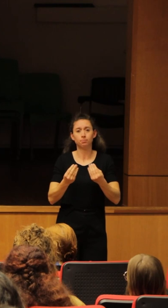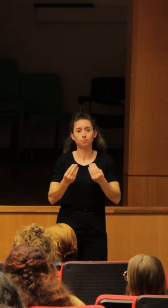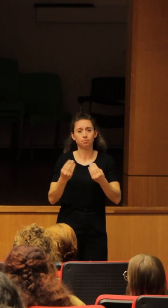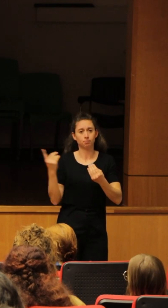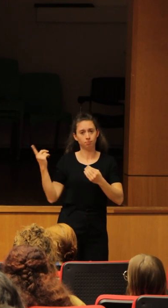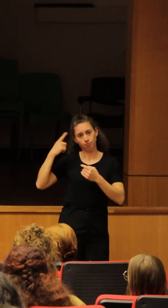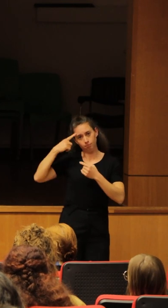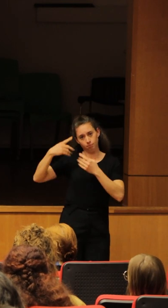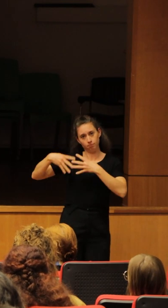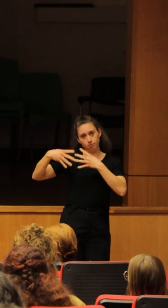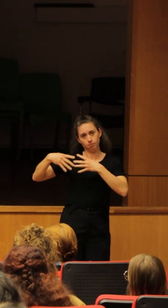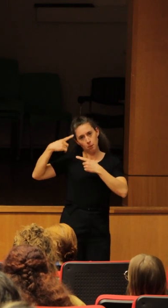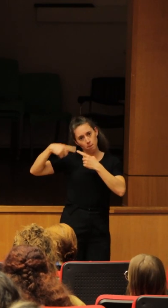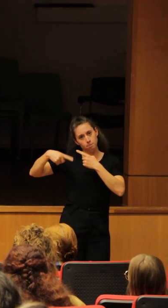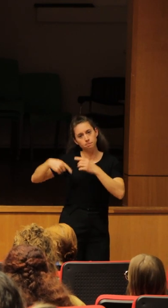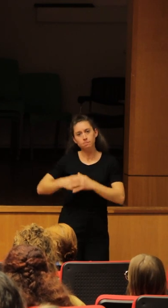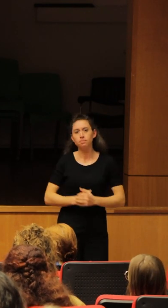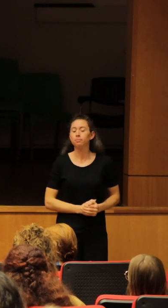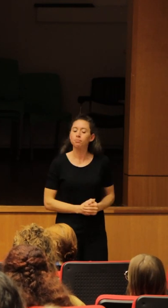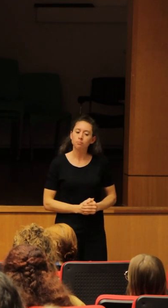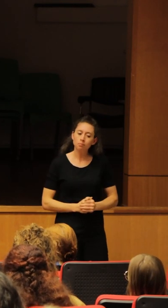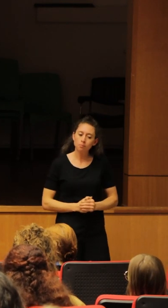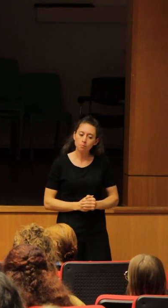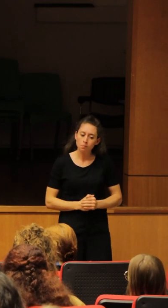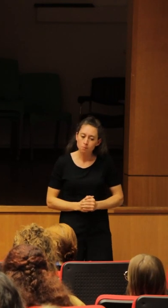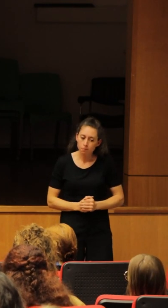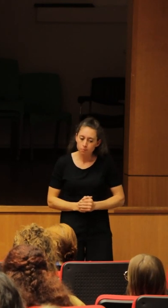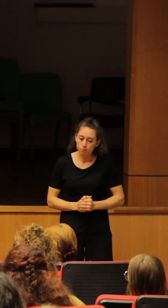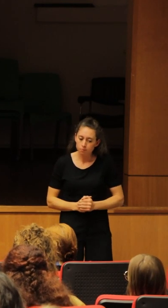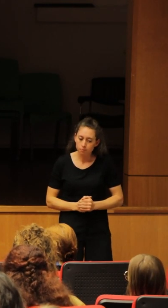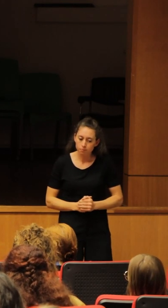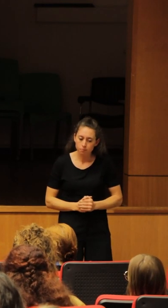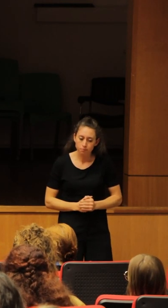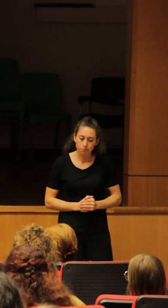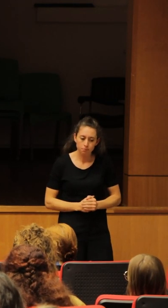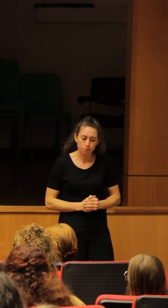But impotent strike, de sus heridas y de sus